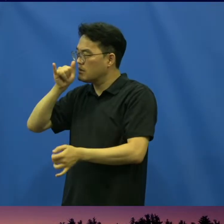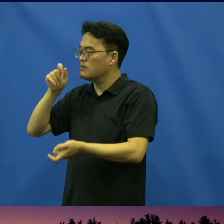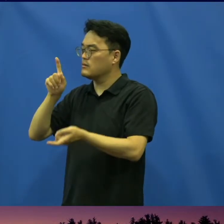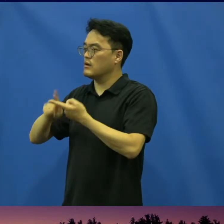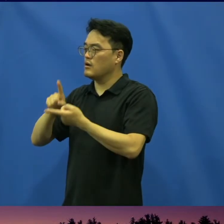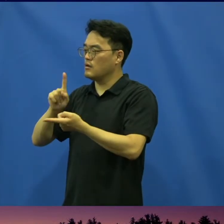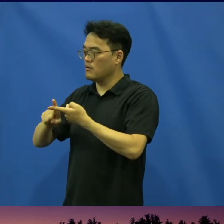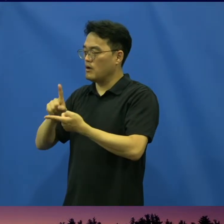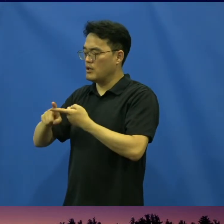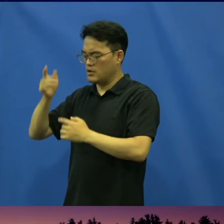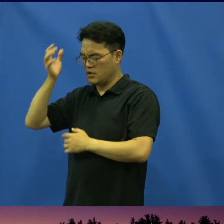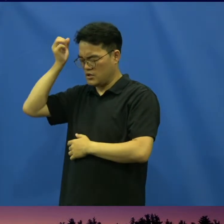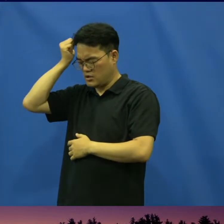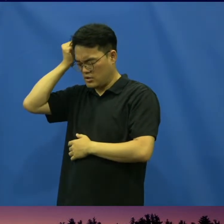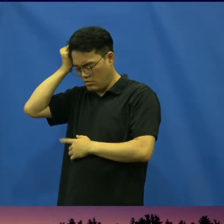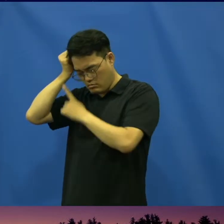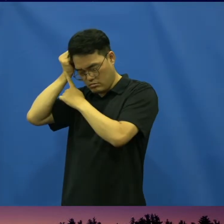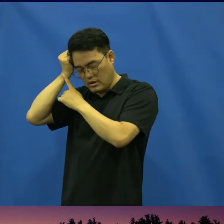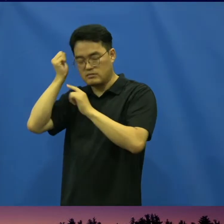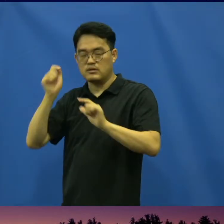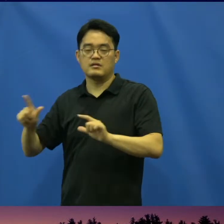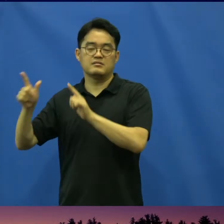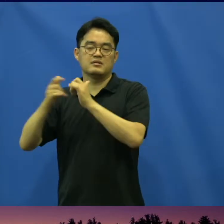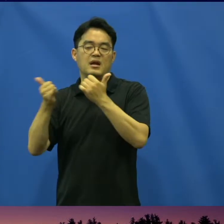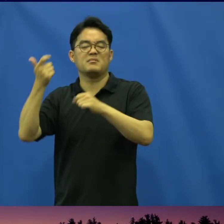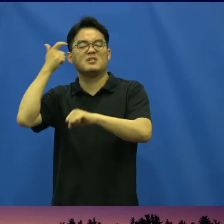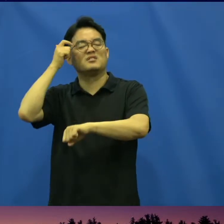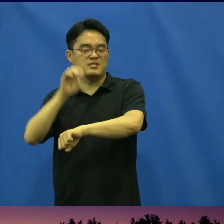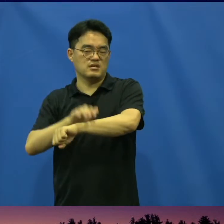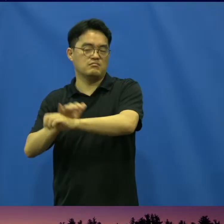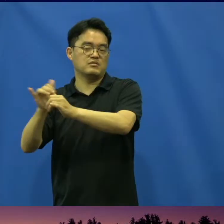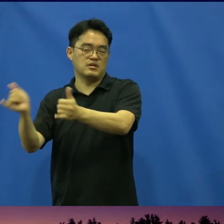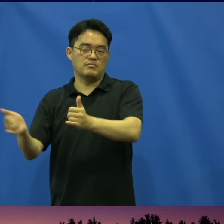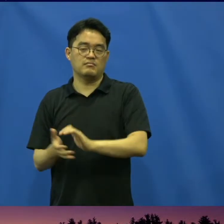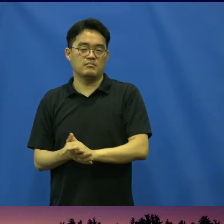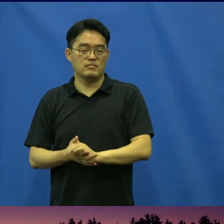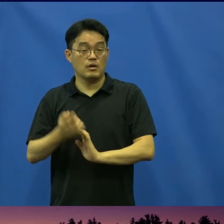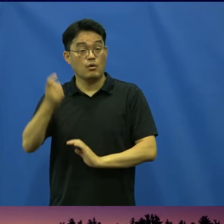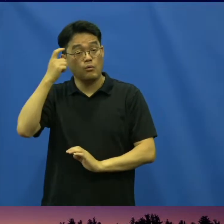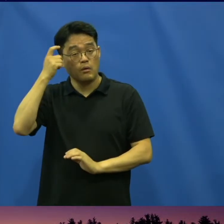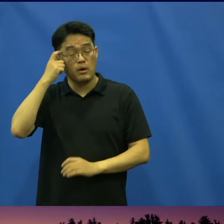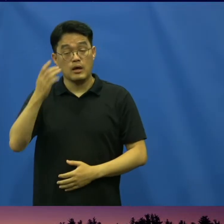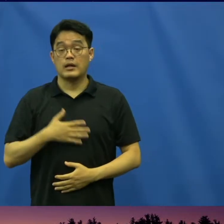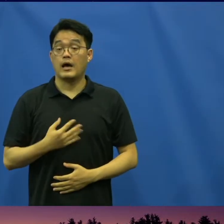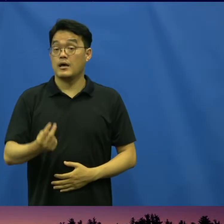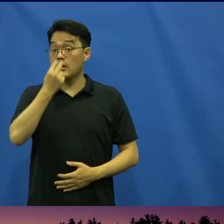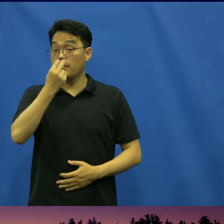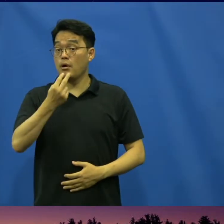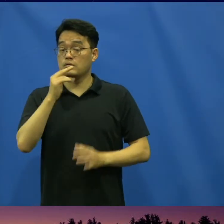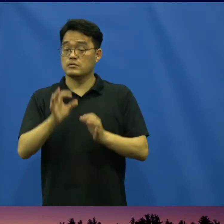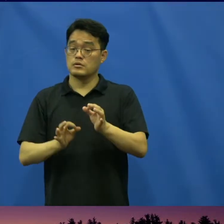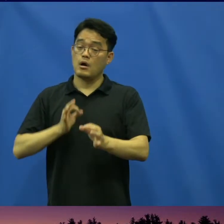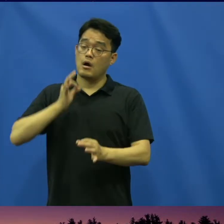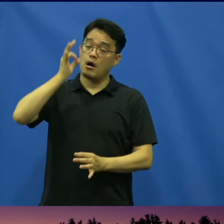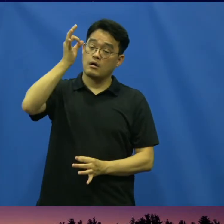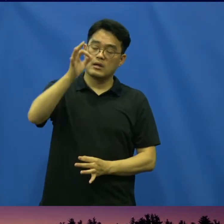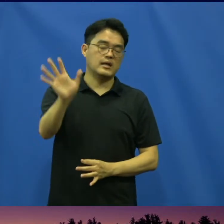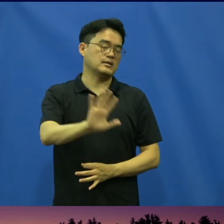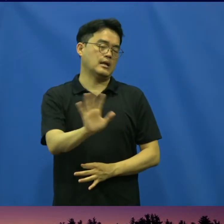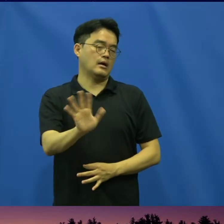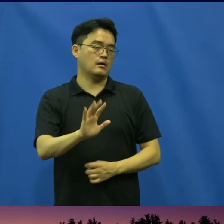죽음이 있기 때문에 삶은 의미가 있는 겁니다. 유한한 인간이라는 거예요. 유한한 인간. 항상 한계를 인정하고 사는